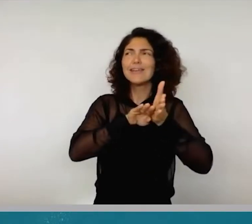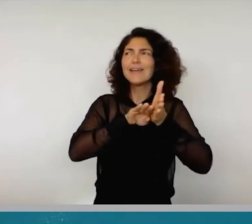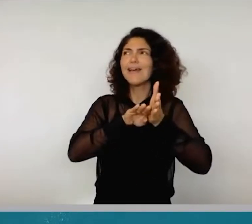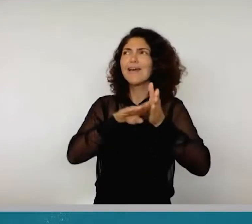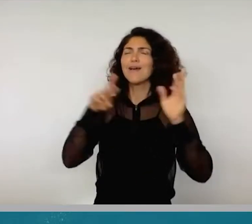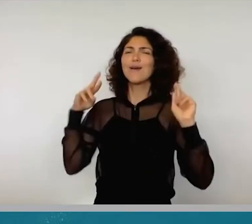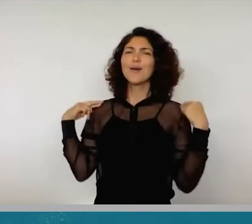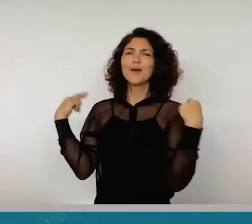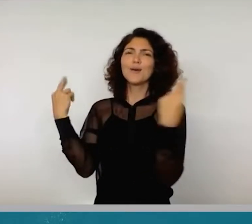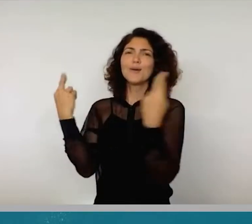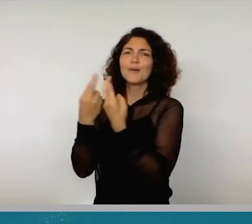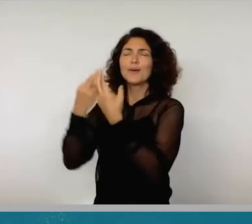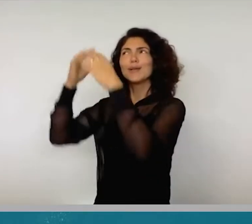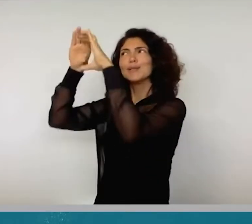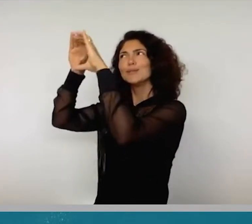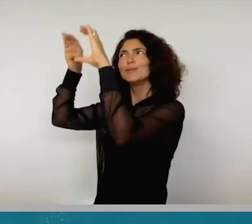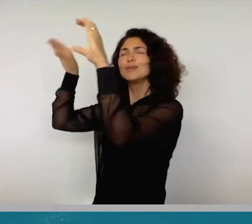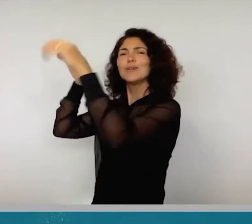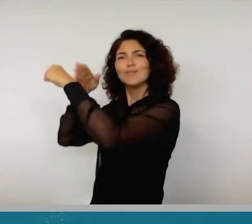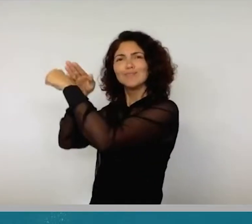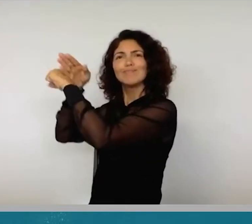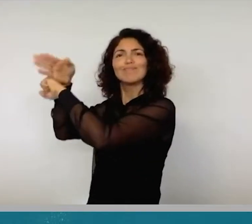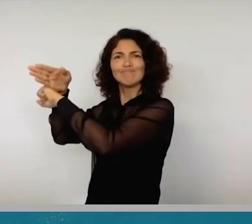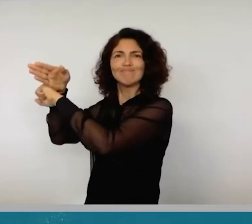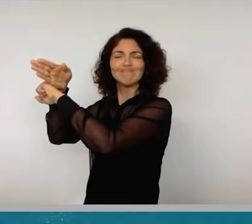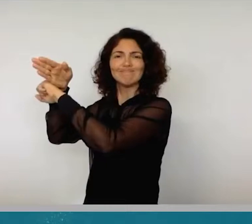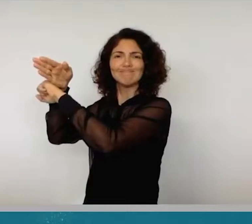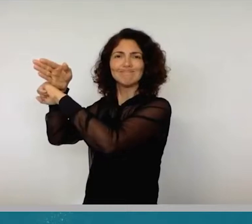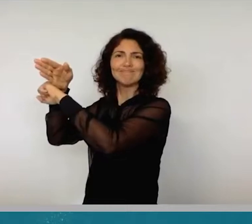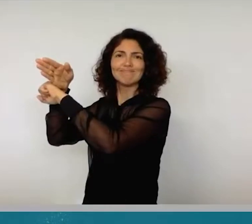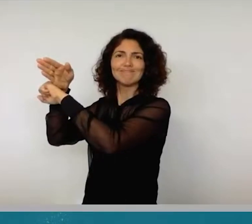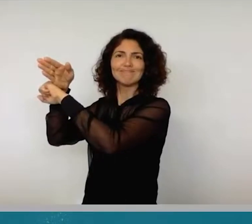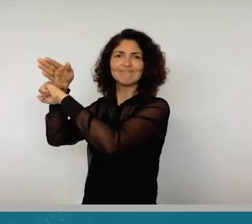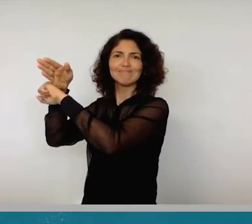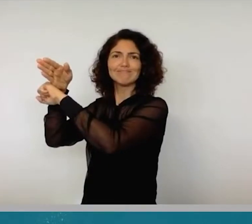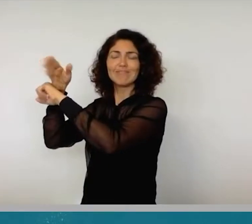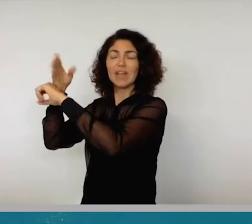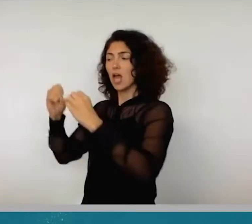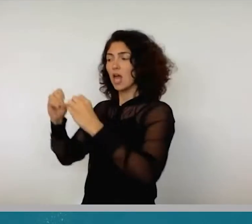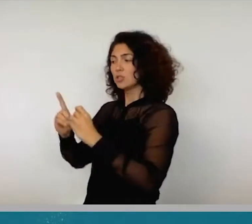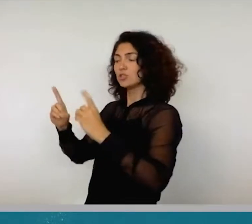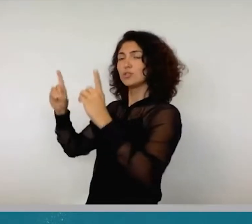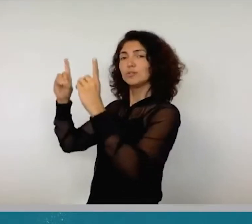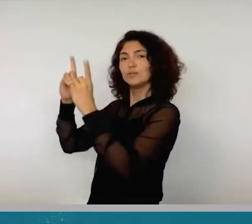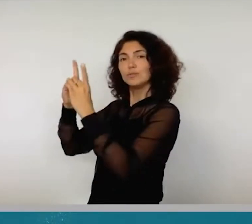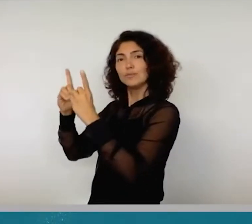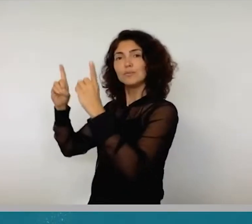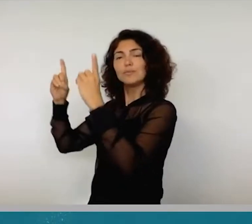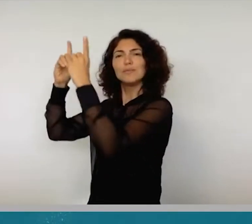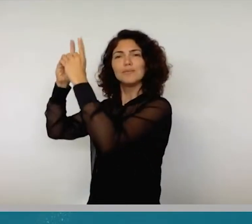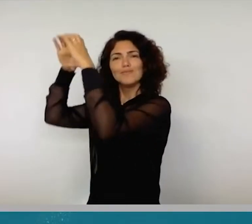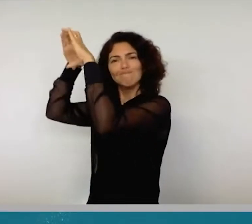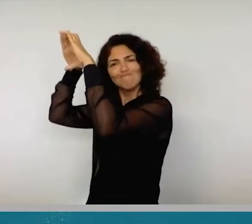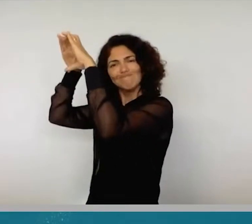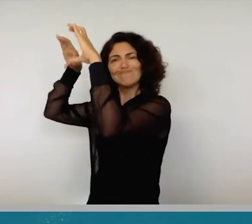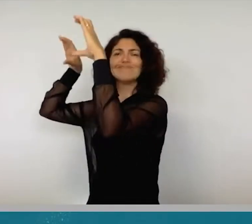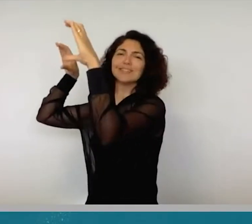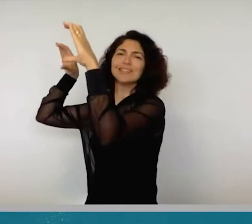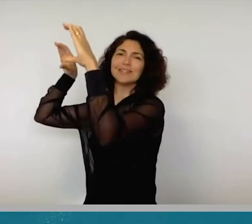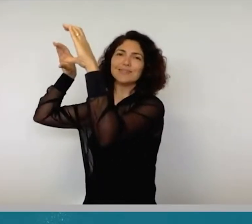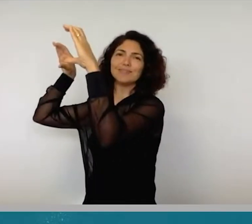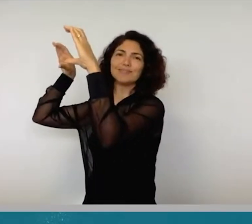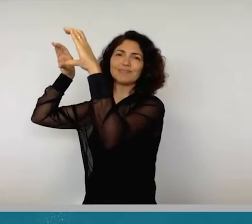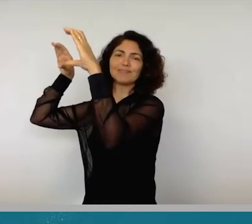céus. Portanto, esse outro plano é o plano dos céus. Então, Deus deseja nos